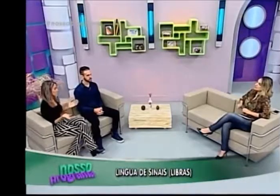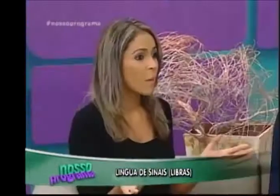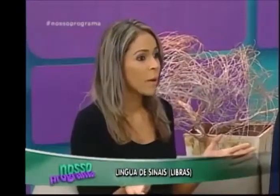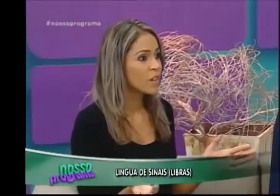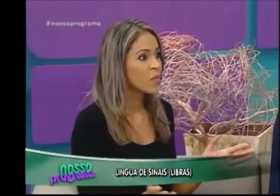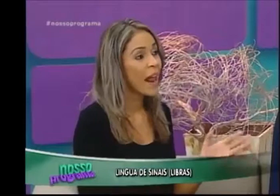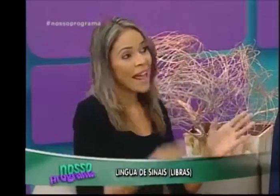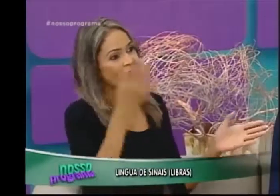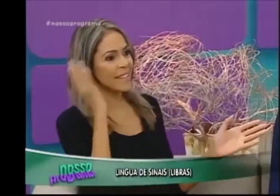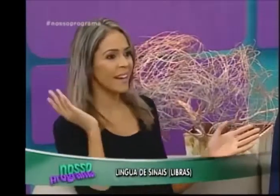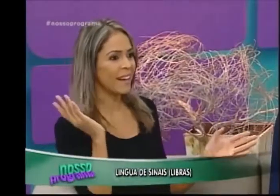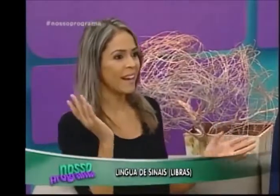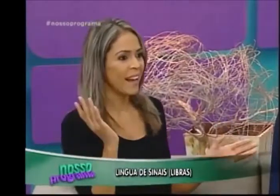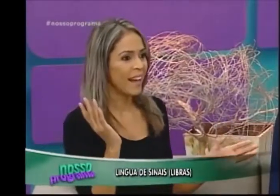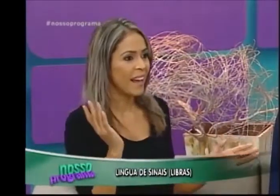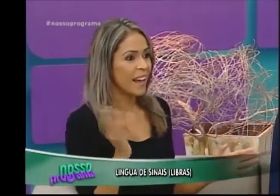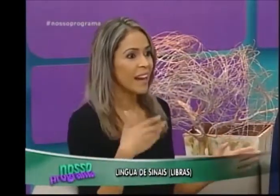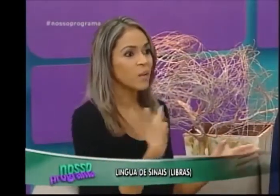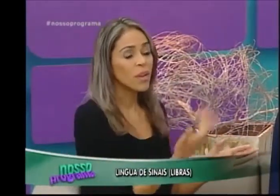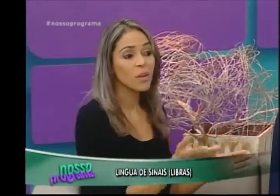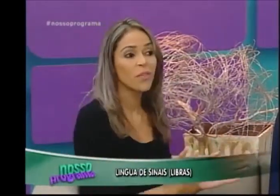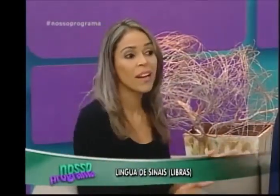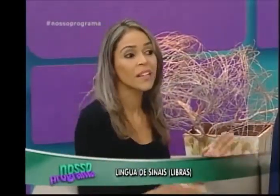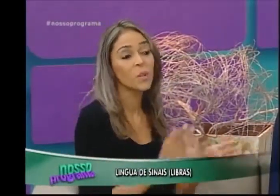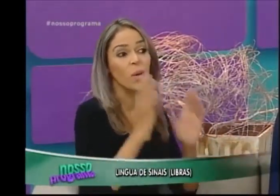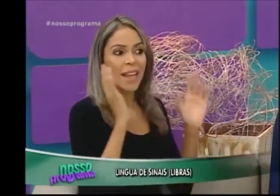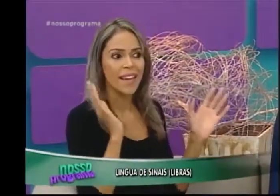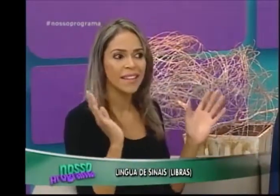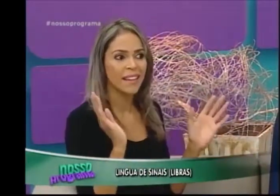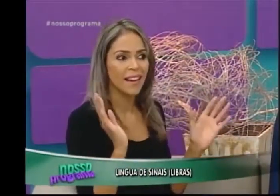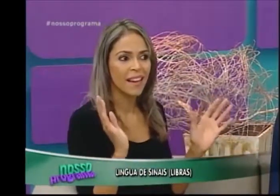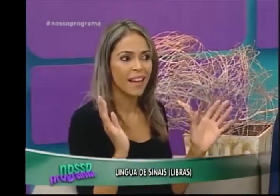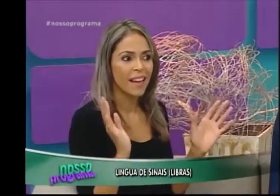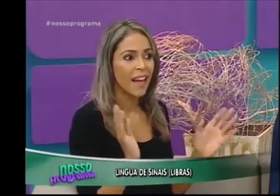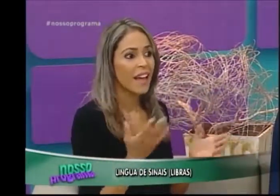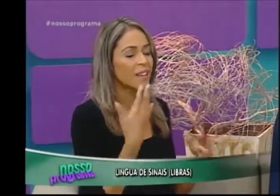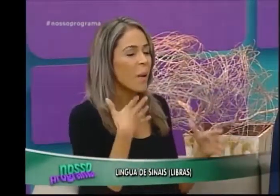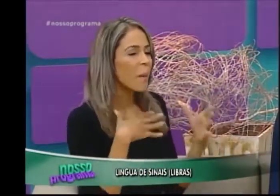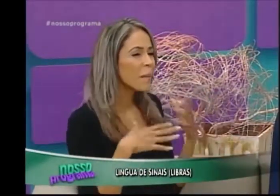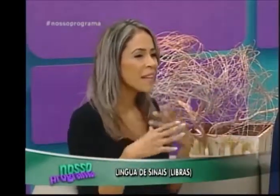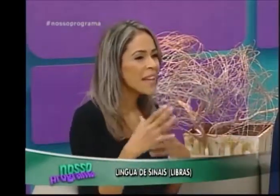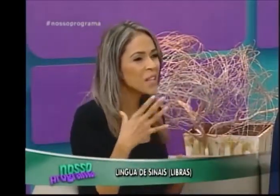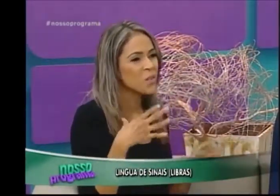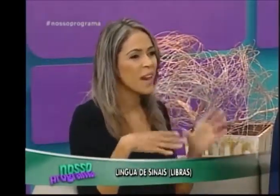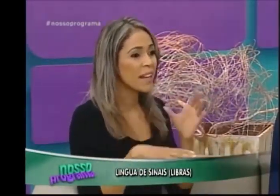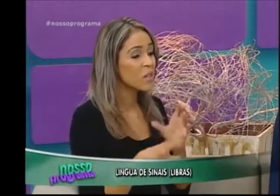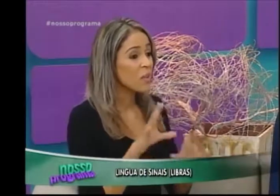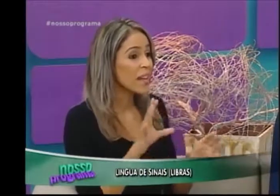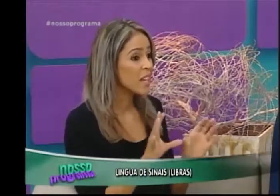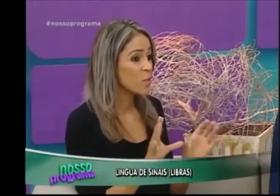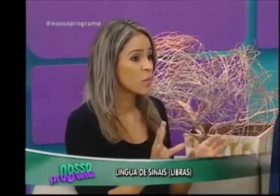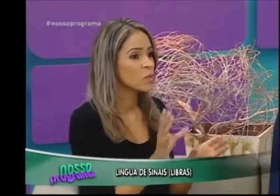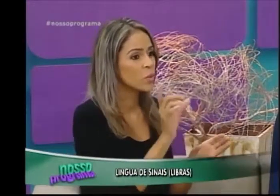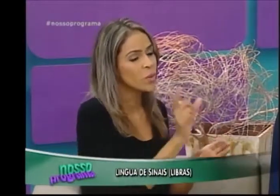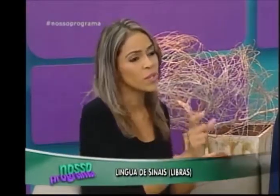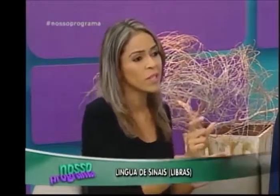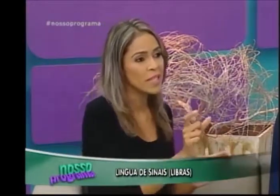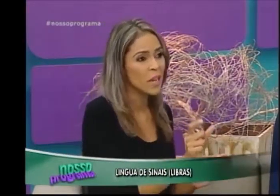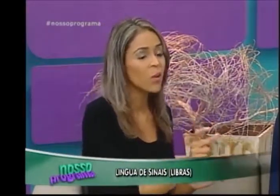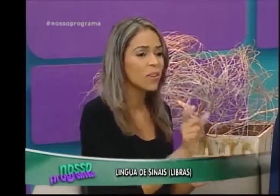São Paulo a gente fala eita. Lá no Rio não fala tanto eita. Então é uma maneira de falar que é diferente. Para o surdo isso às vezes é